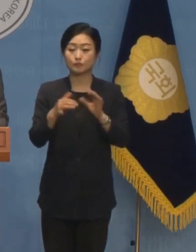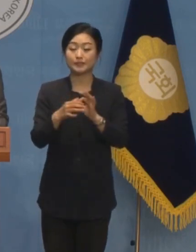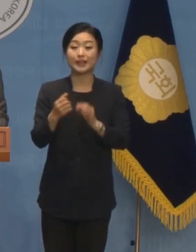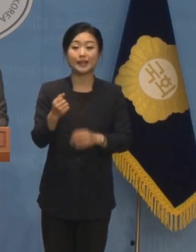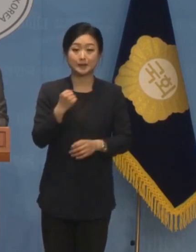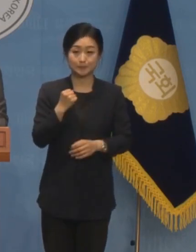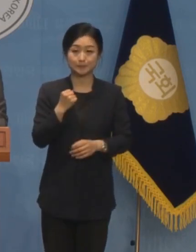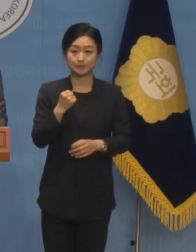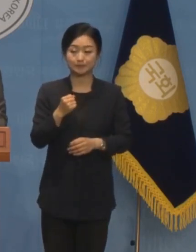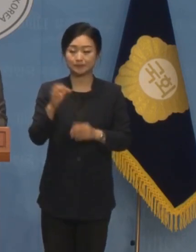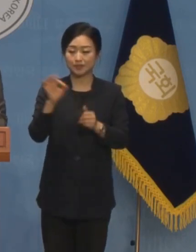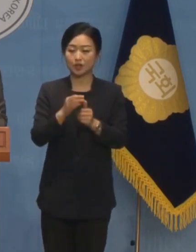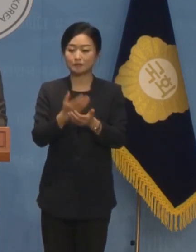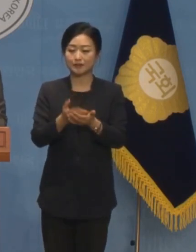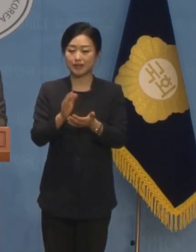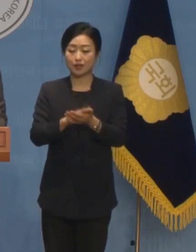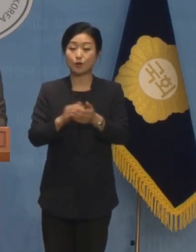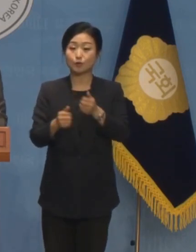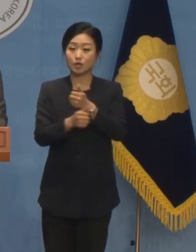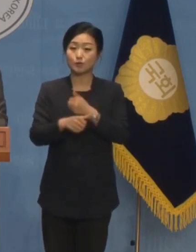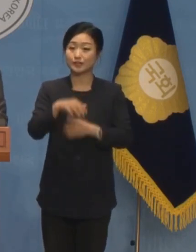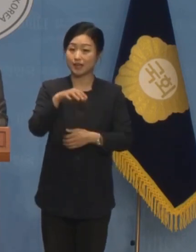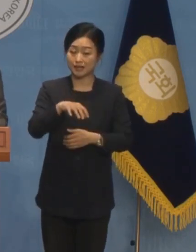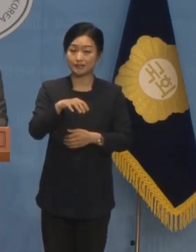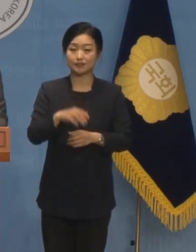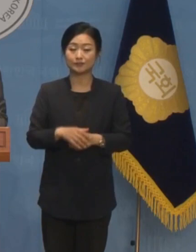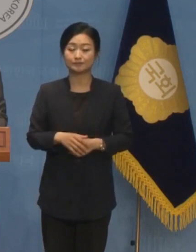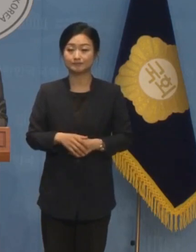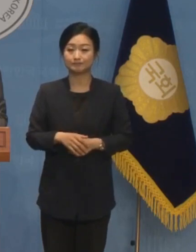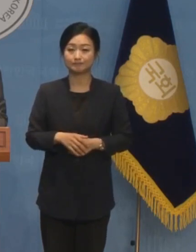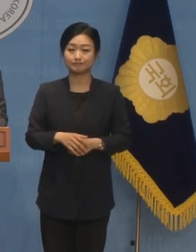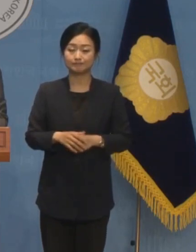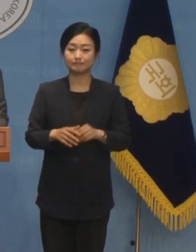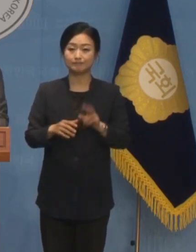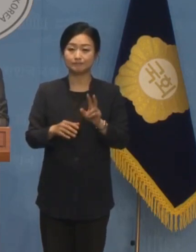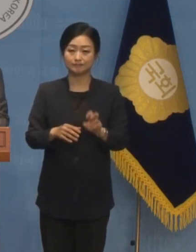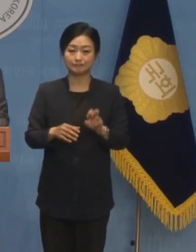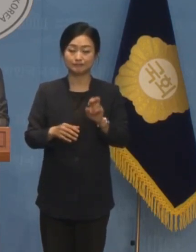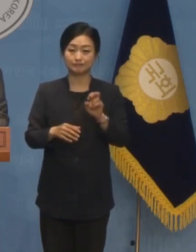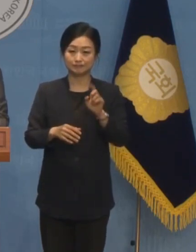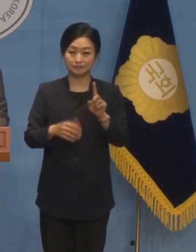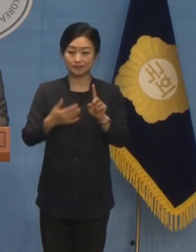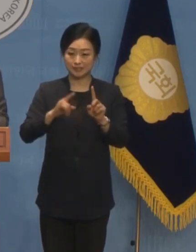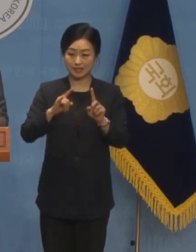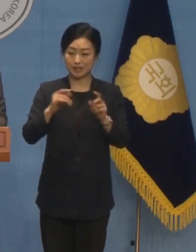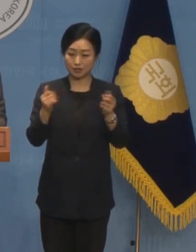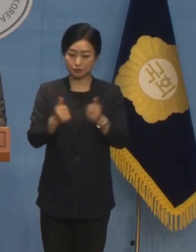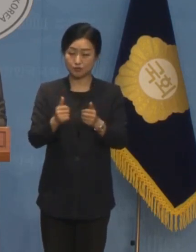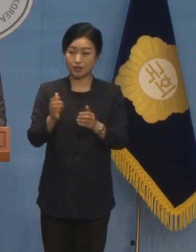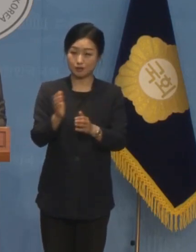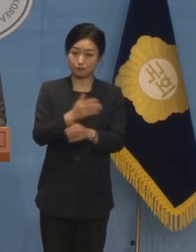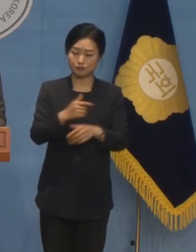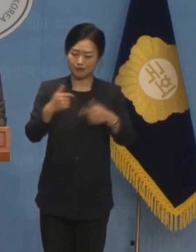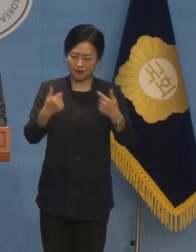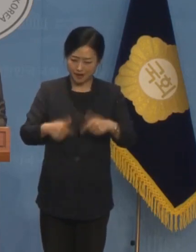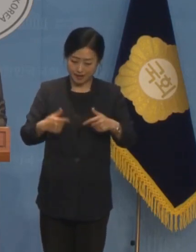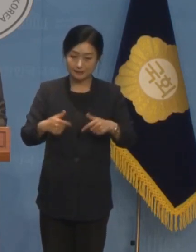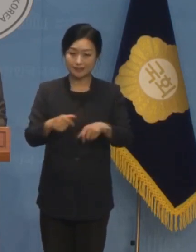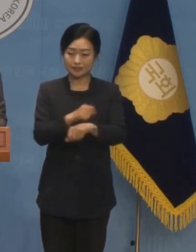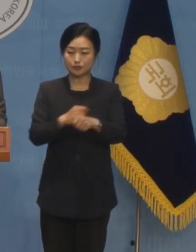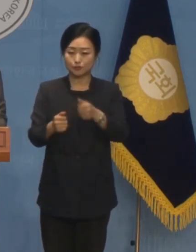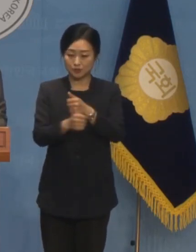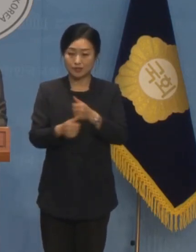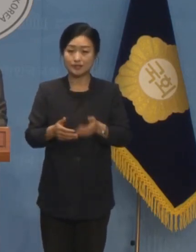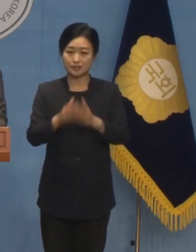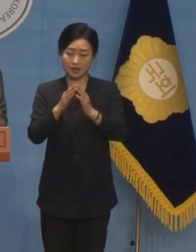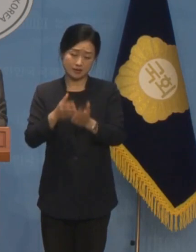국민의힘 연금개혁특별위원회에서는 22대 국회 초기부터 연금개혁을 위해 국회 상설특위를